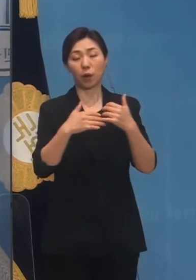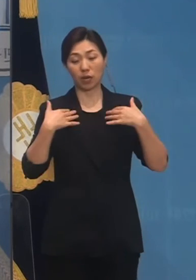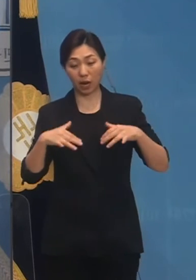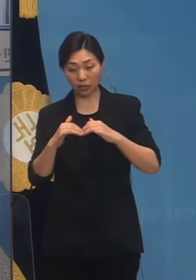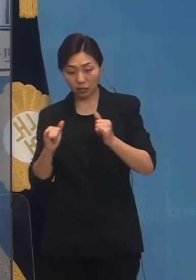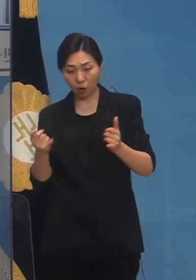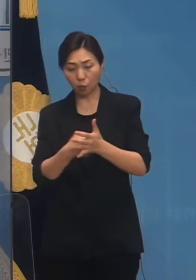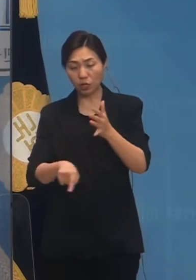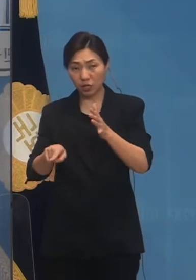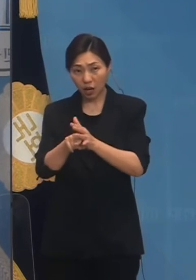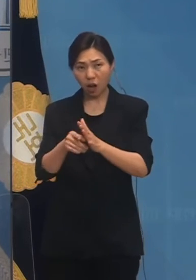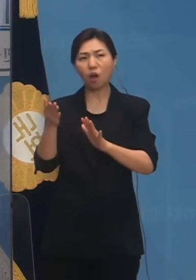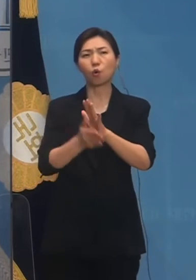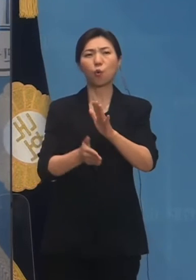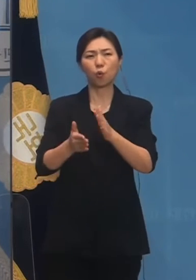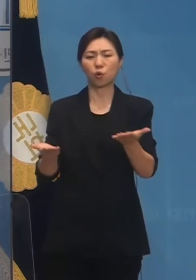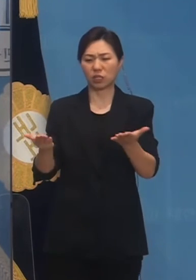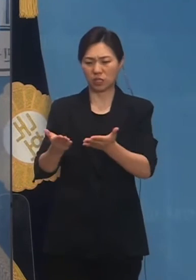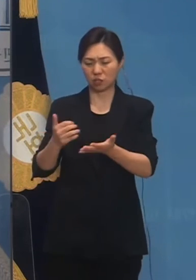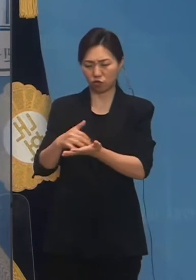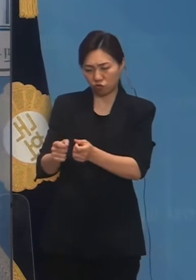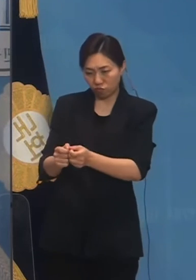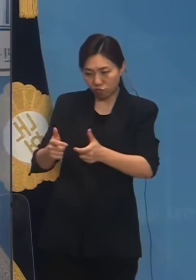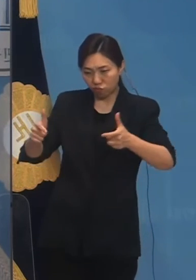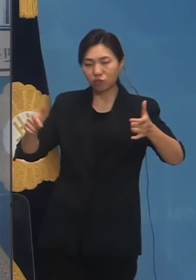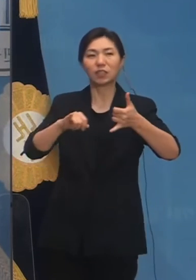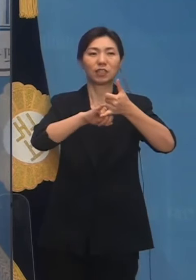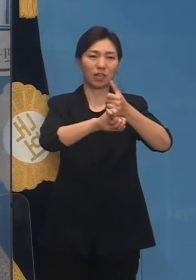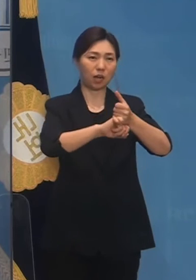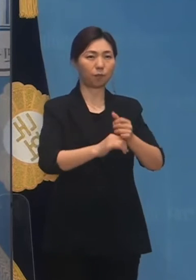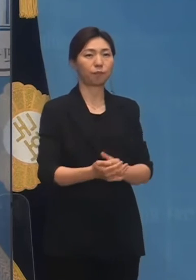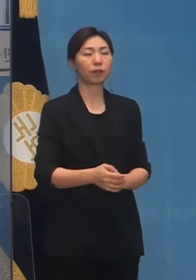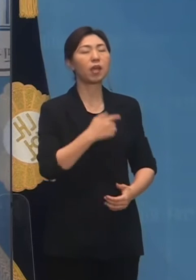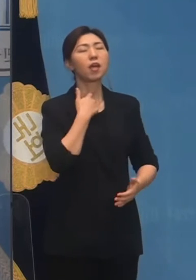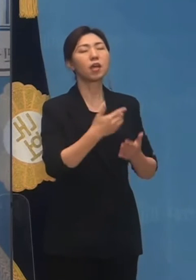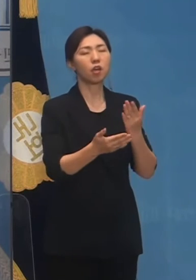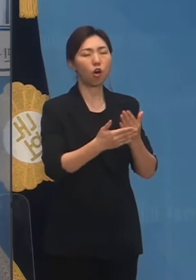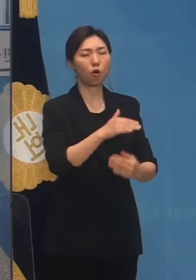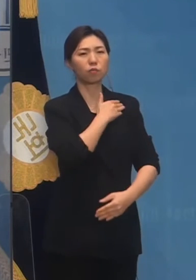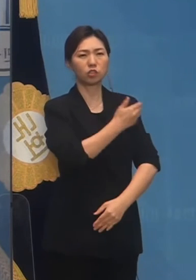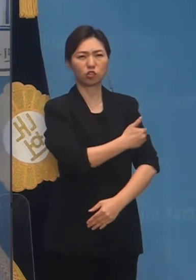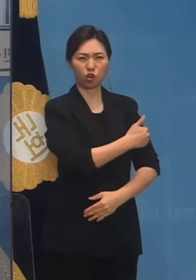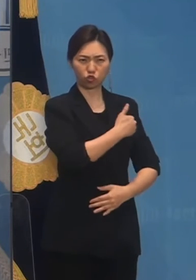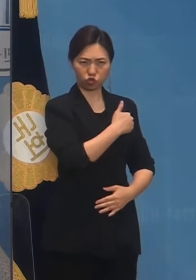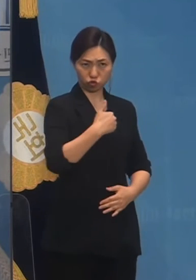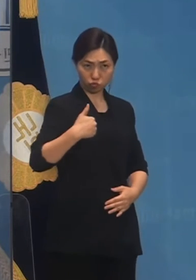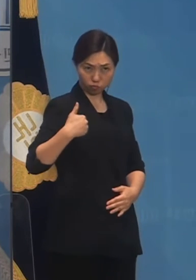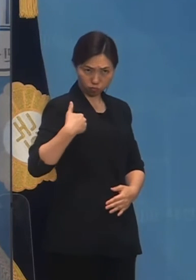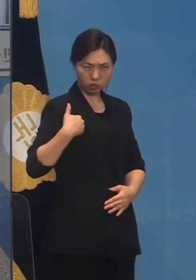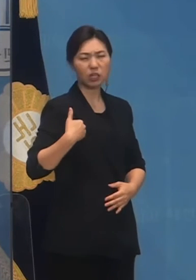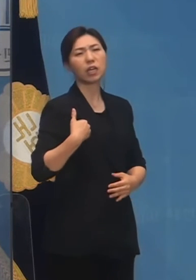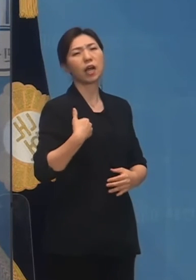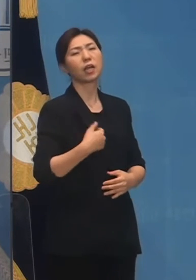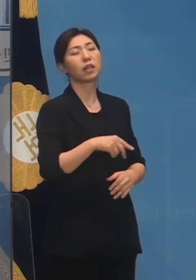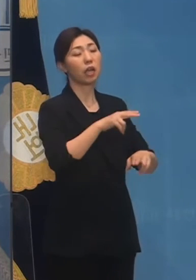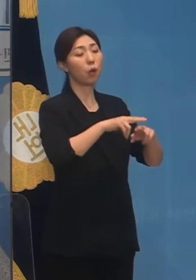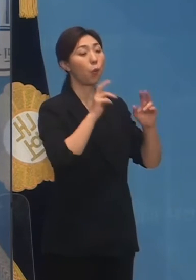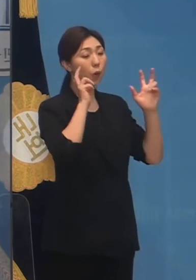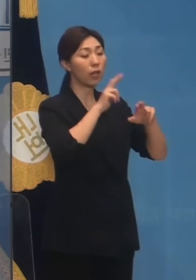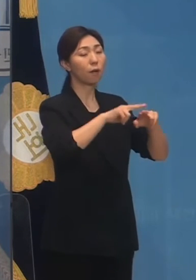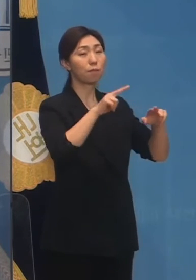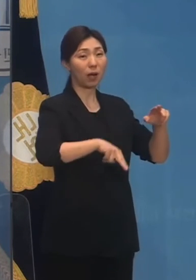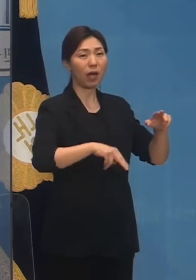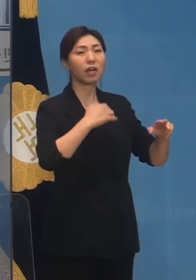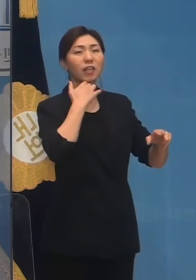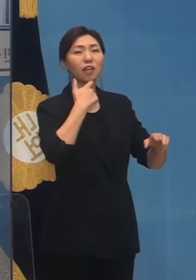공공일자리도 지속적으로 늘려나가겠습니다. 경험과 기술이 축적된 은퇴자의 일자리에도 최선을 다하겠습니다.